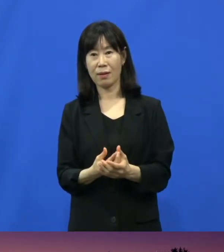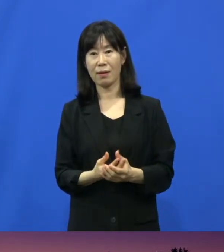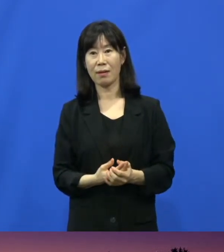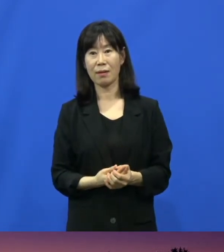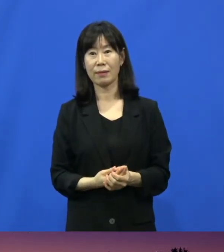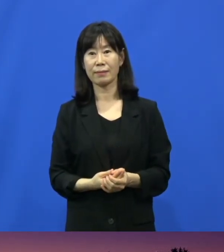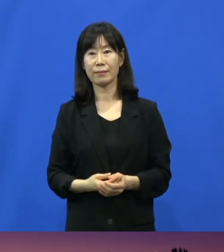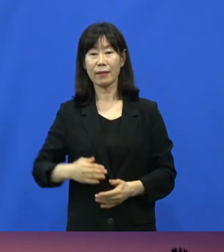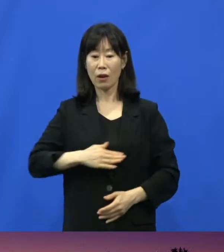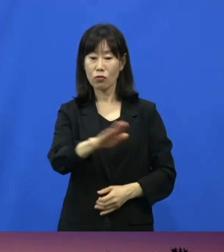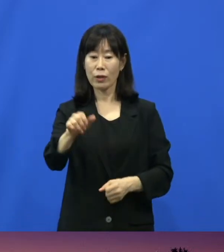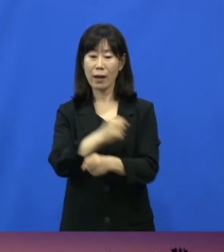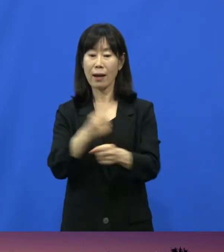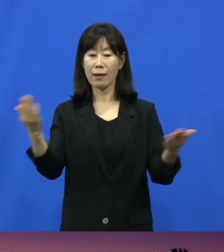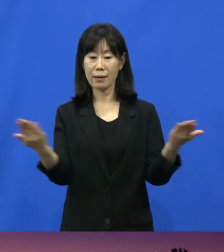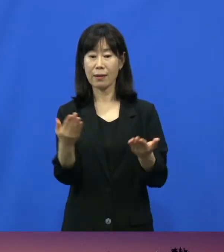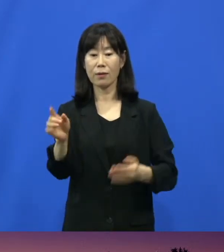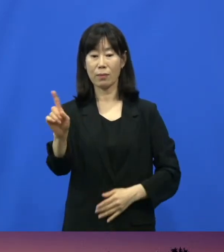우리가 할 일은